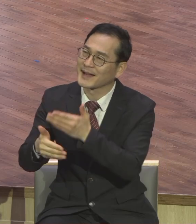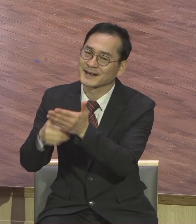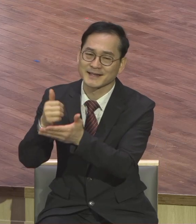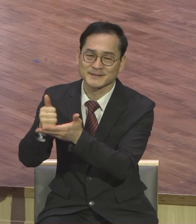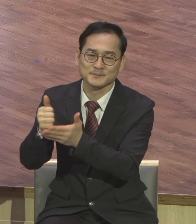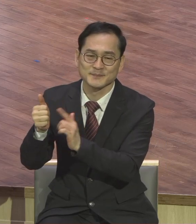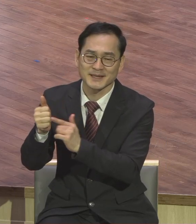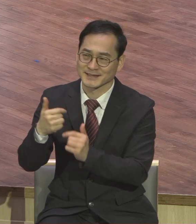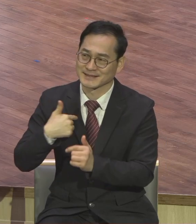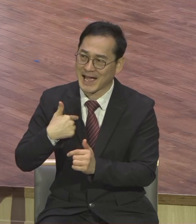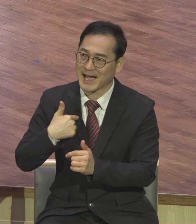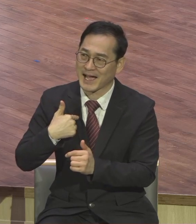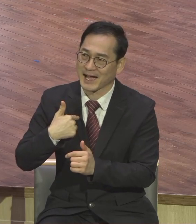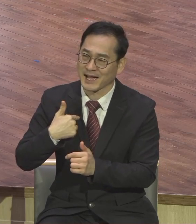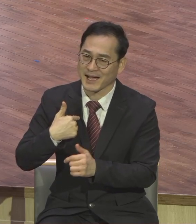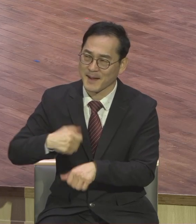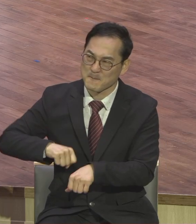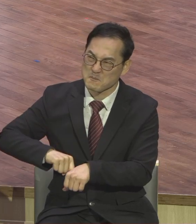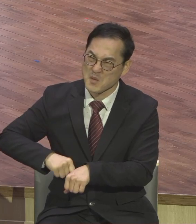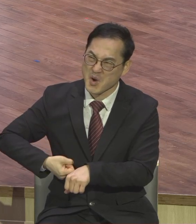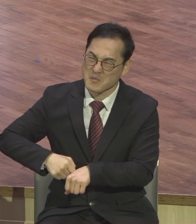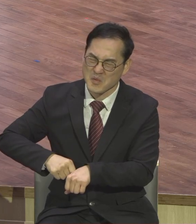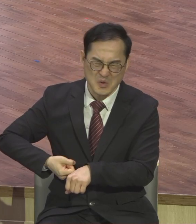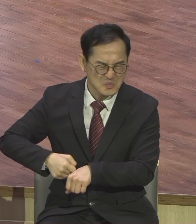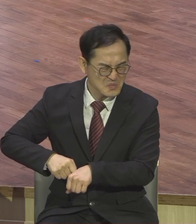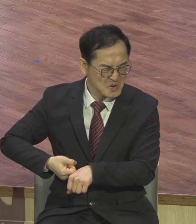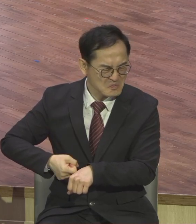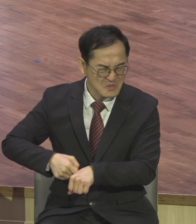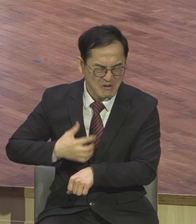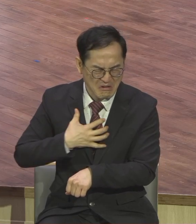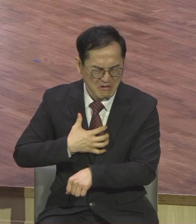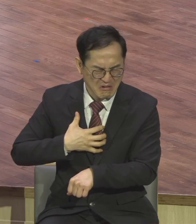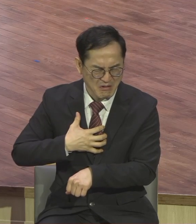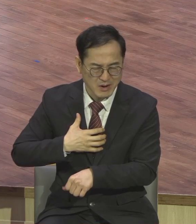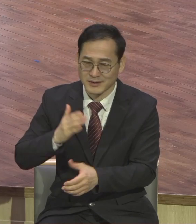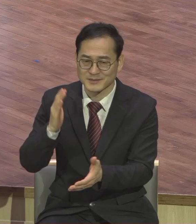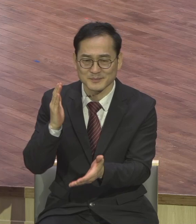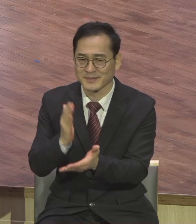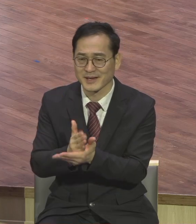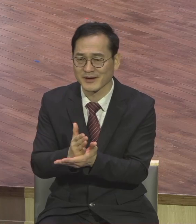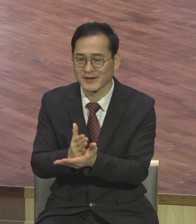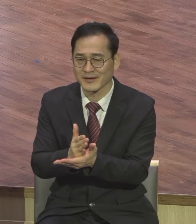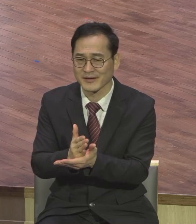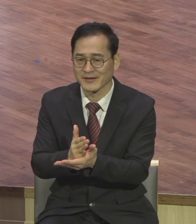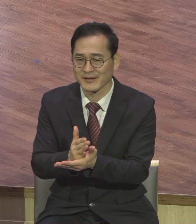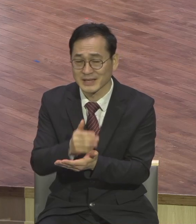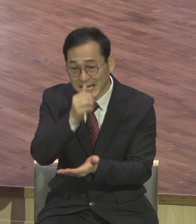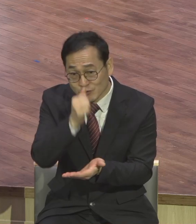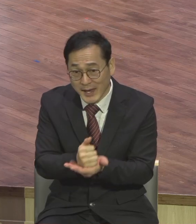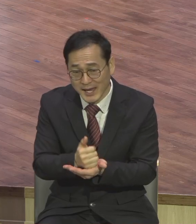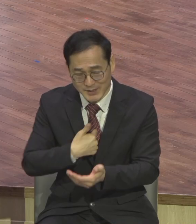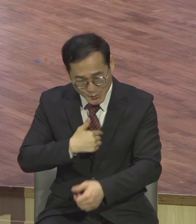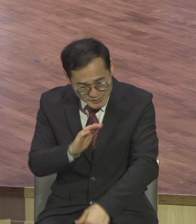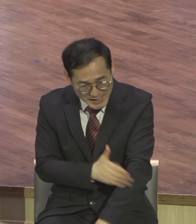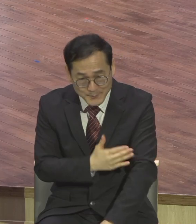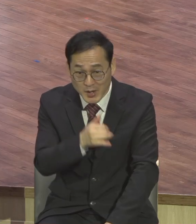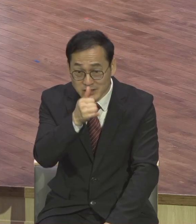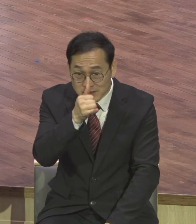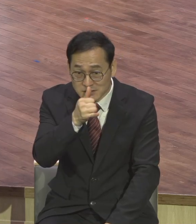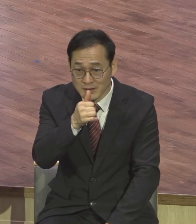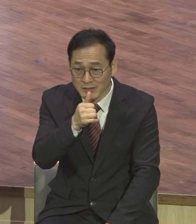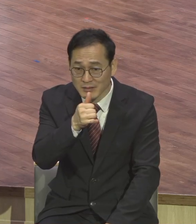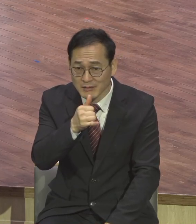하나님이 날 벌하실 거야 라고 생각하지 마시기 바랍니다. 그 생각 자체가